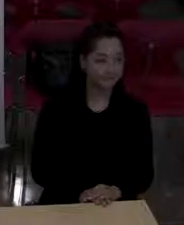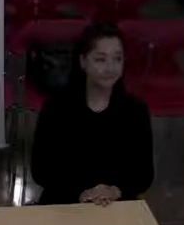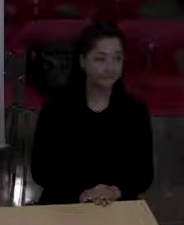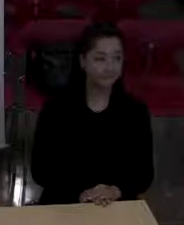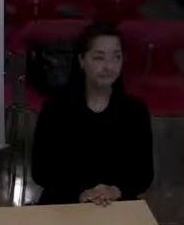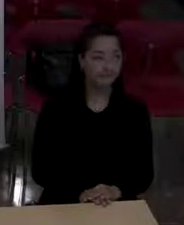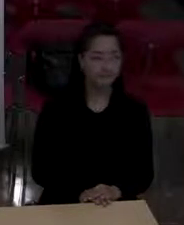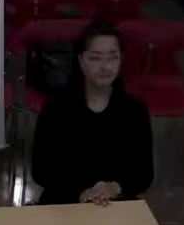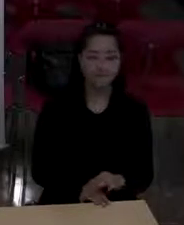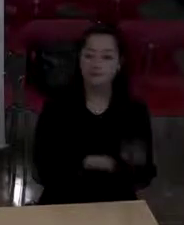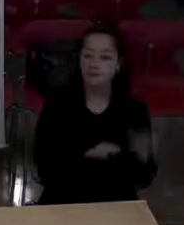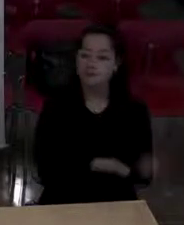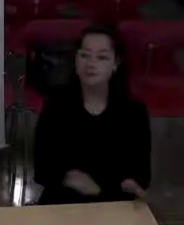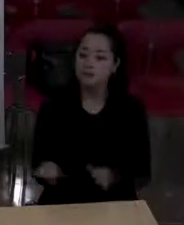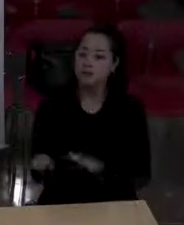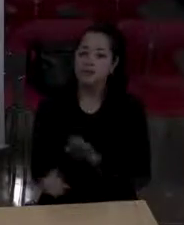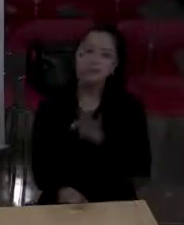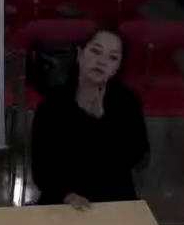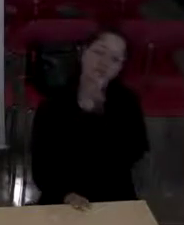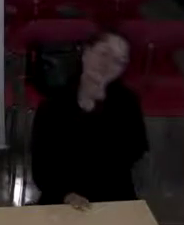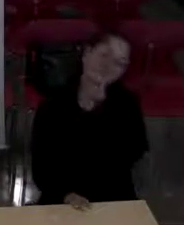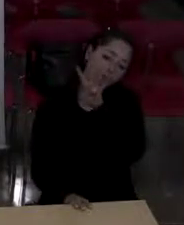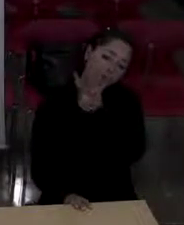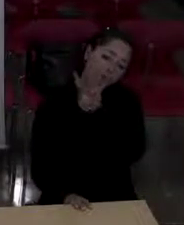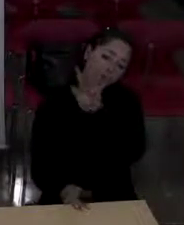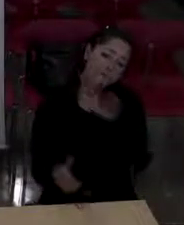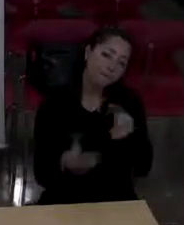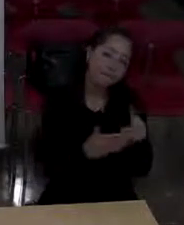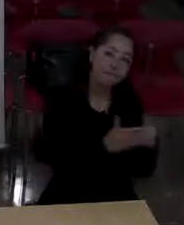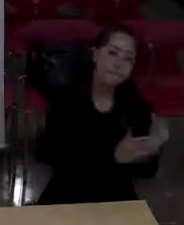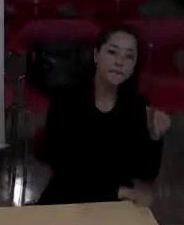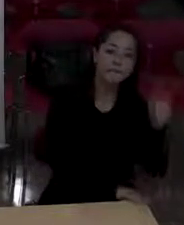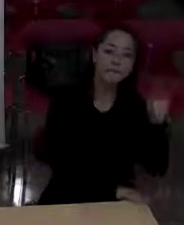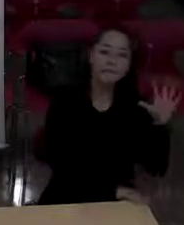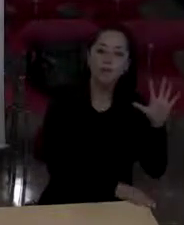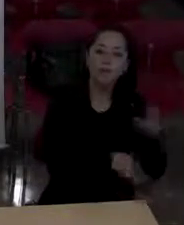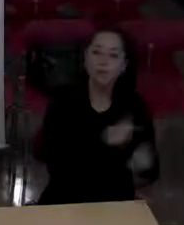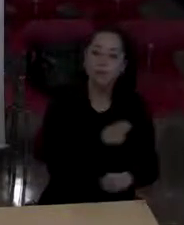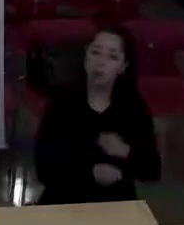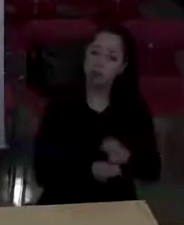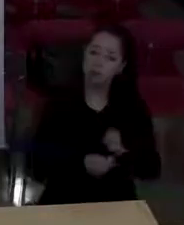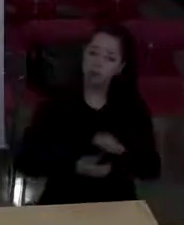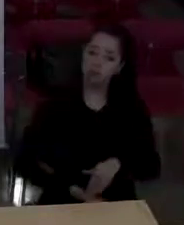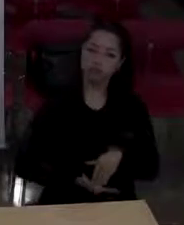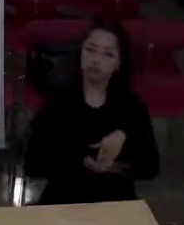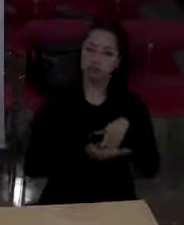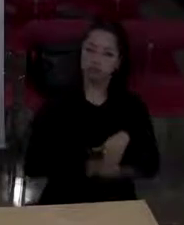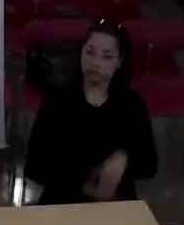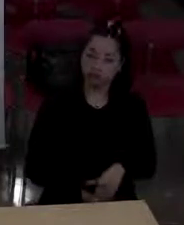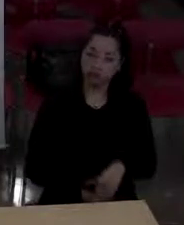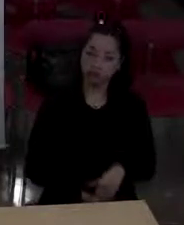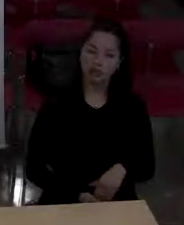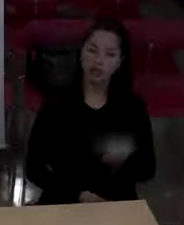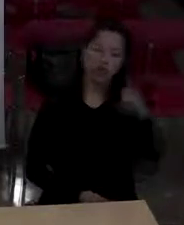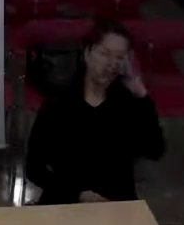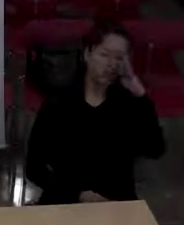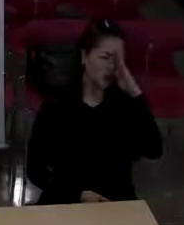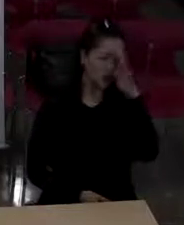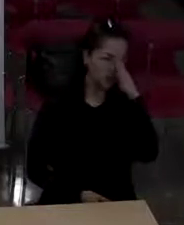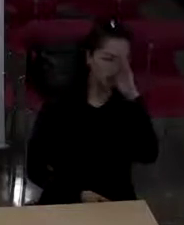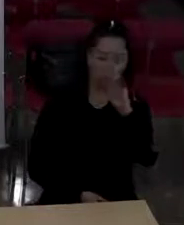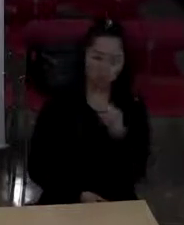Entre los 4 y los 5 años adquieren una posición de mayor seguridad y confianza, identifican intenciones en los sentimientos y las